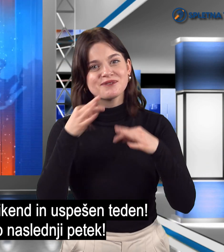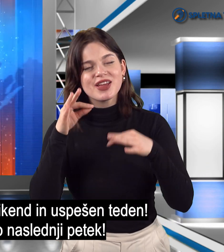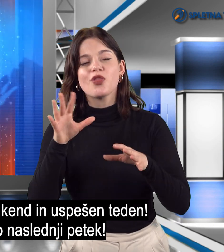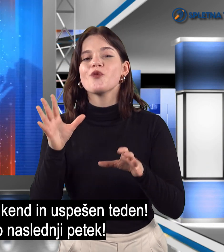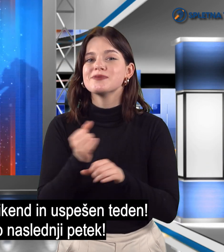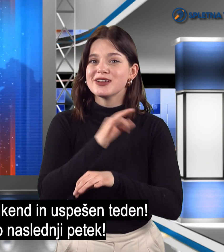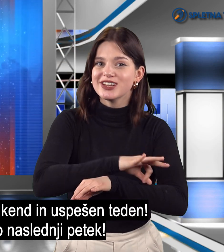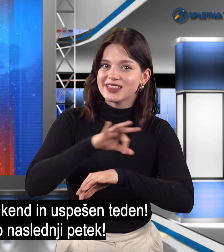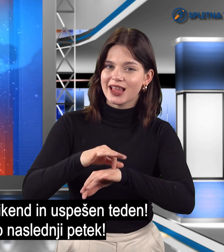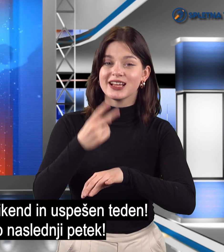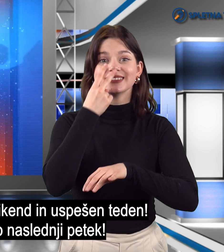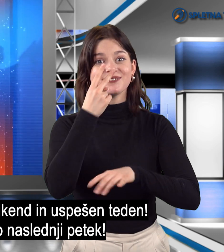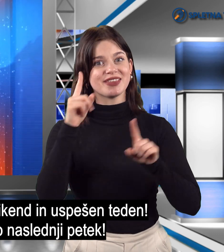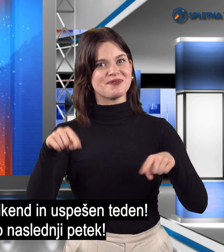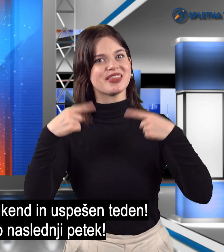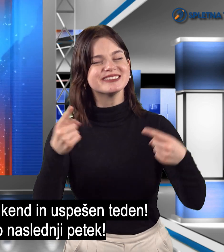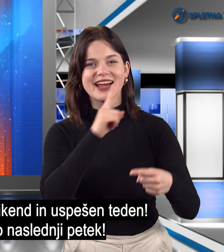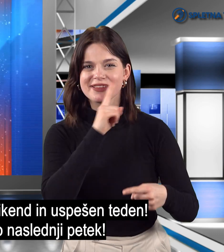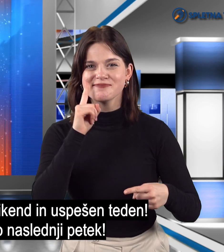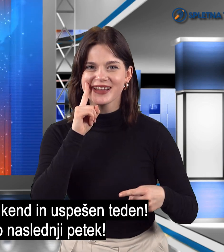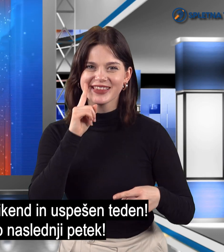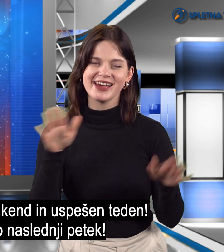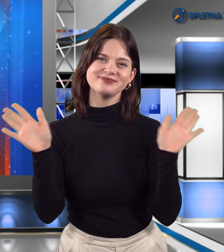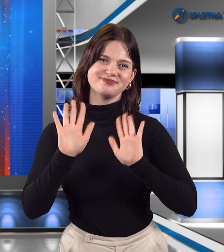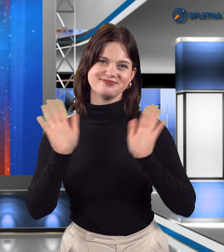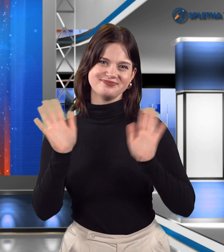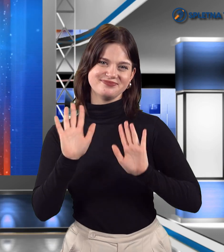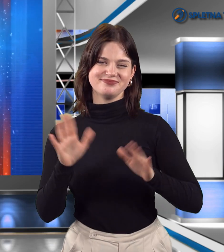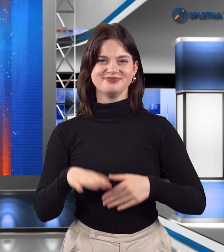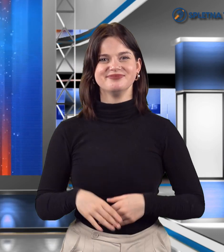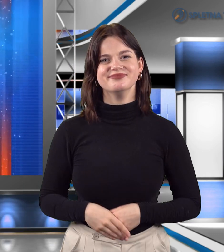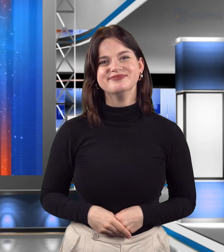vam lep vikend in uspešen teden. Se vidimo naslednji petek.